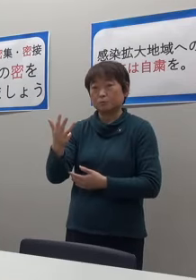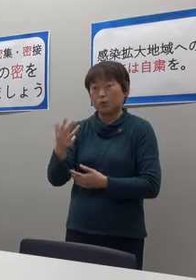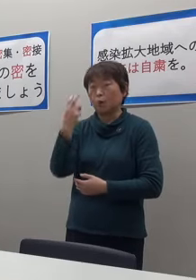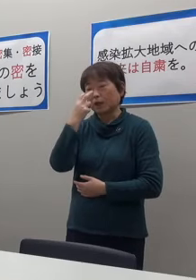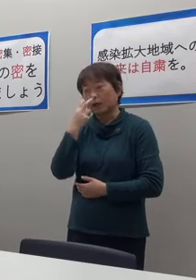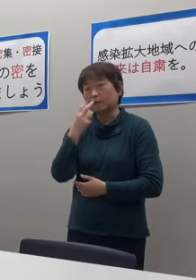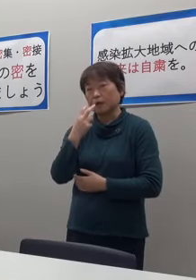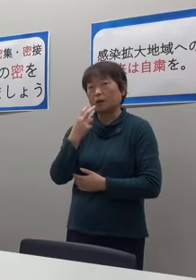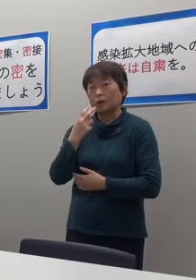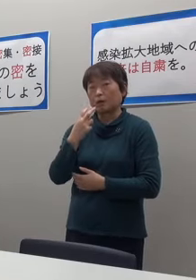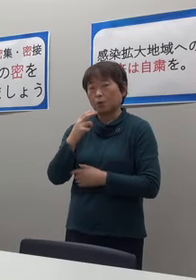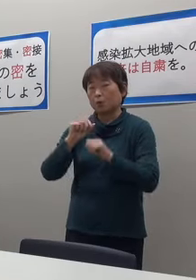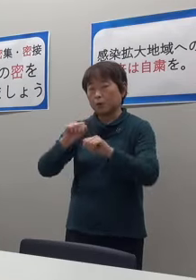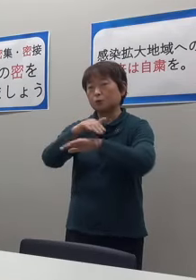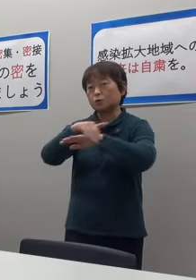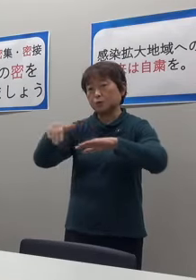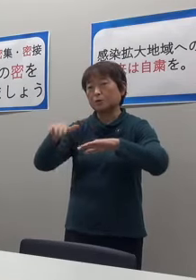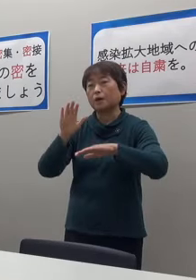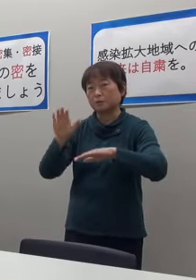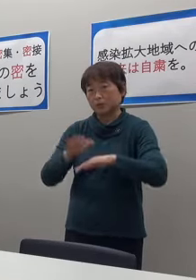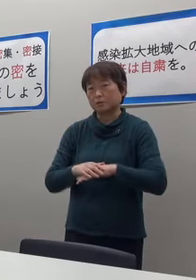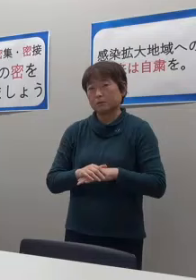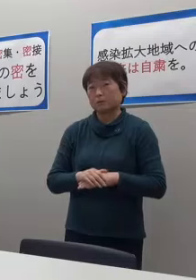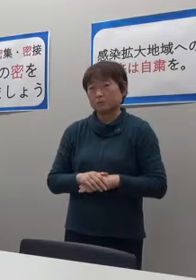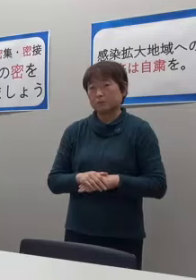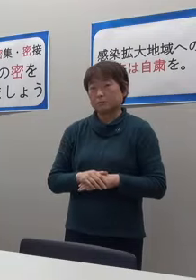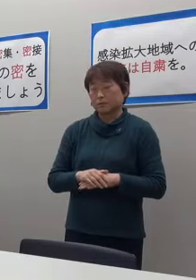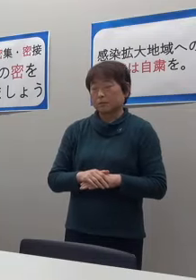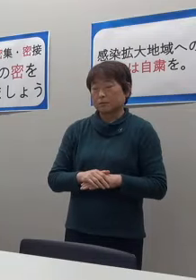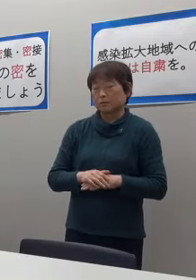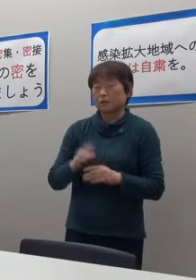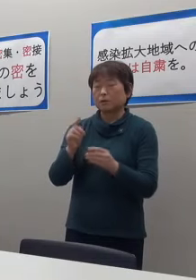違う感染経路が違う可能性もあるかもしれないってこと